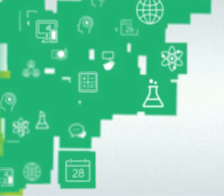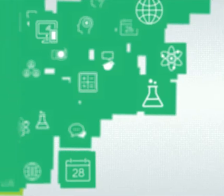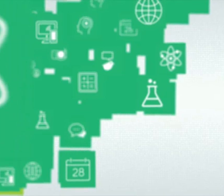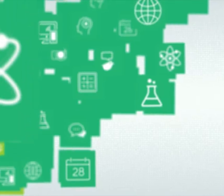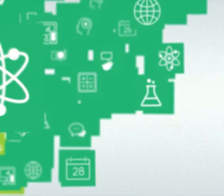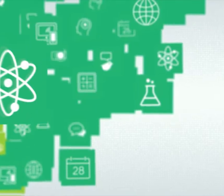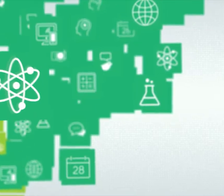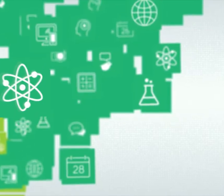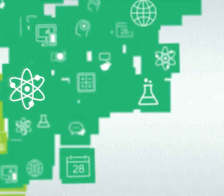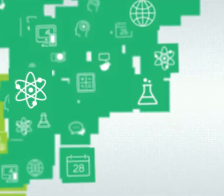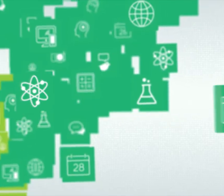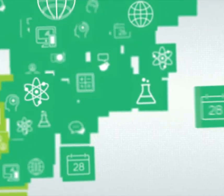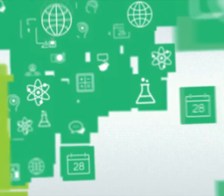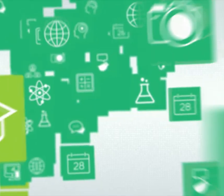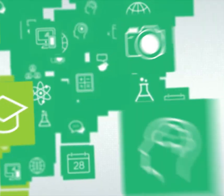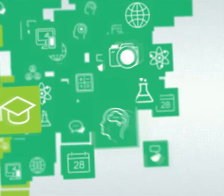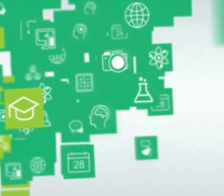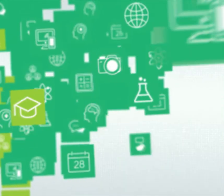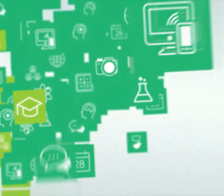E aí